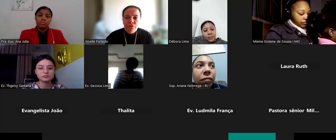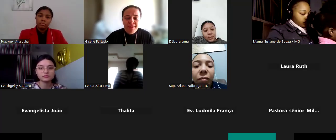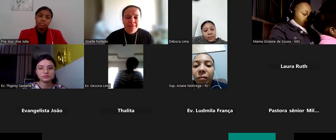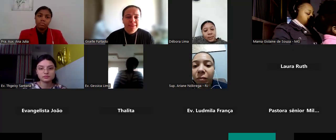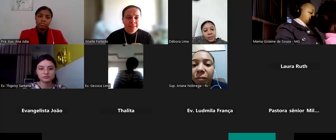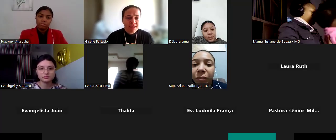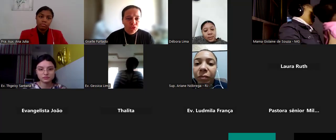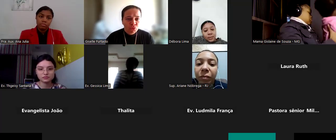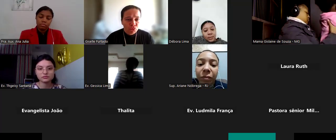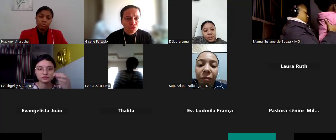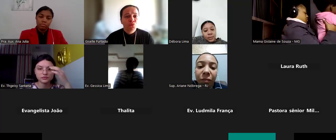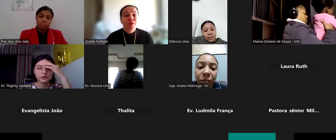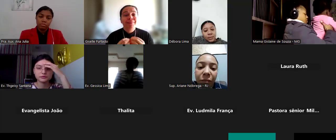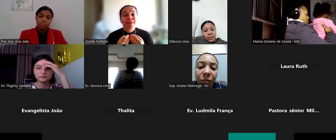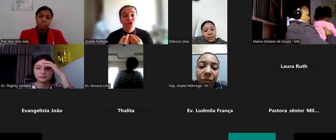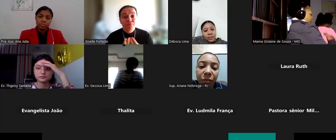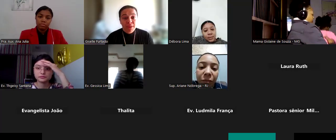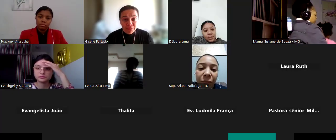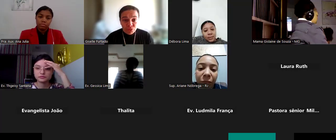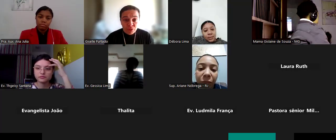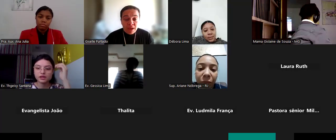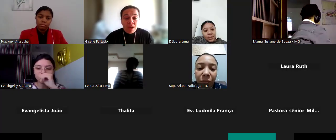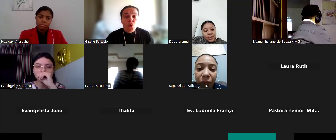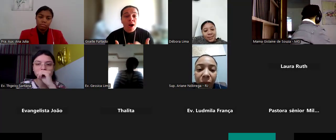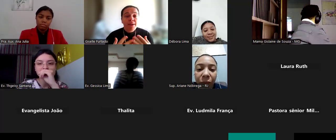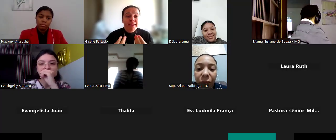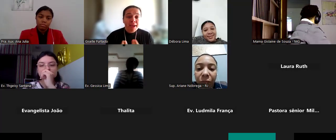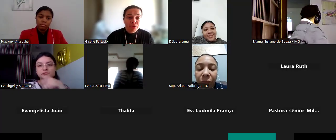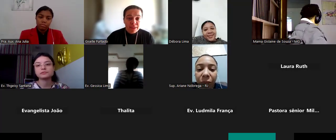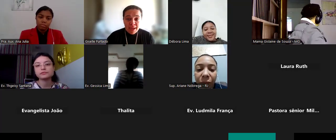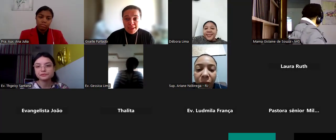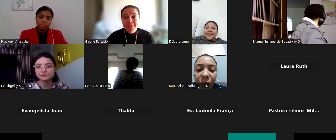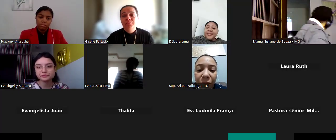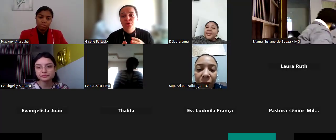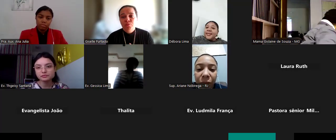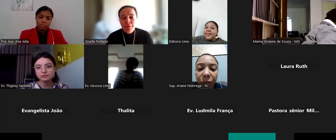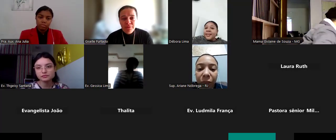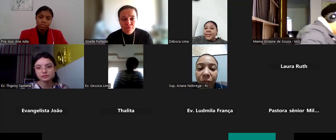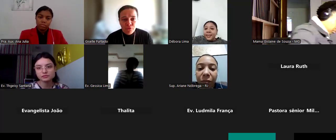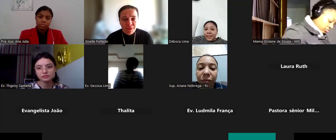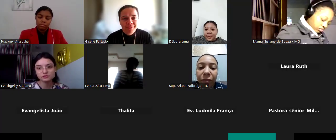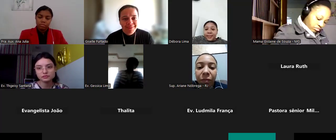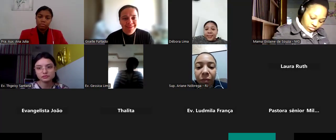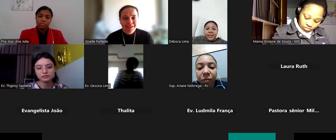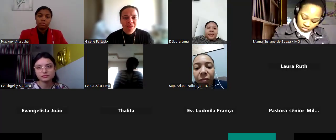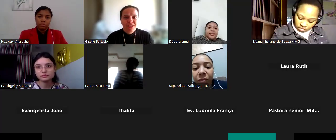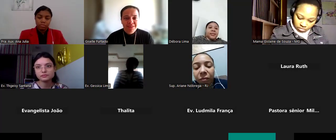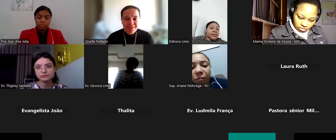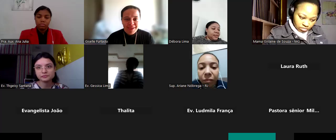venha trazer a todos o entendimento, guardar os sinais para os momentos que forem